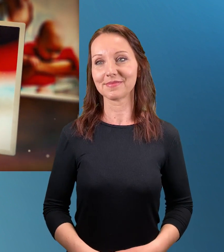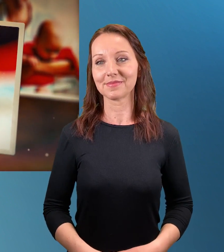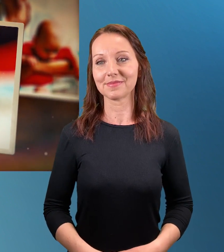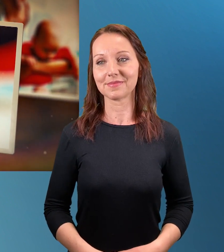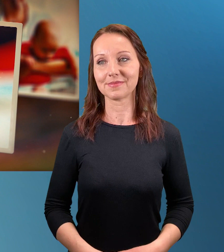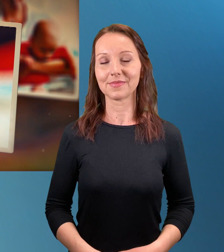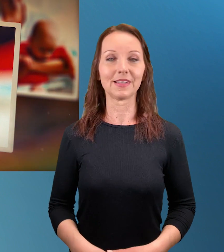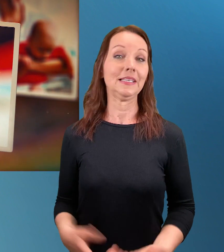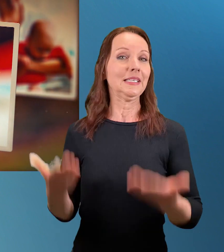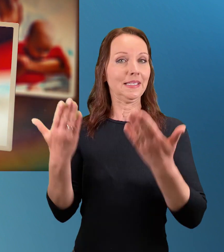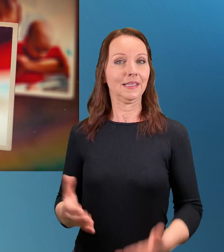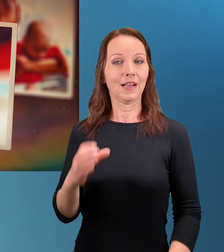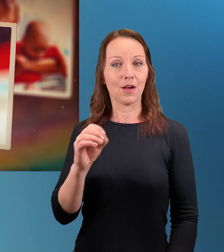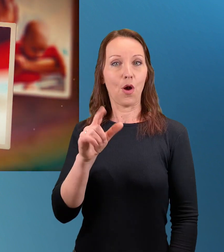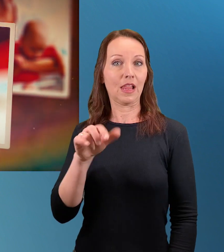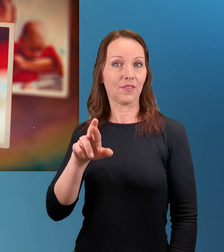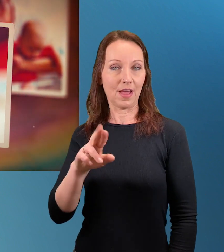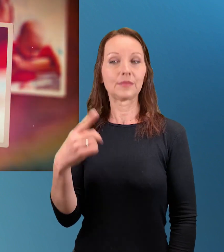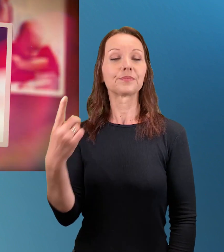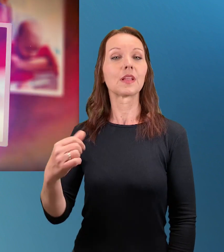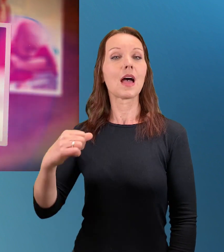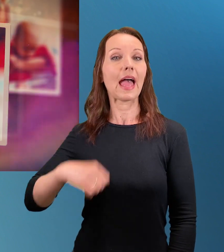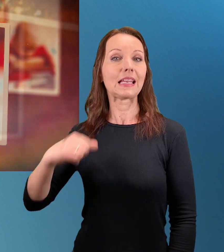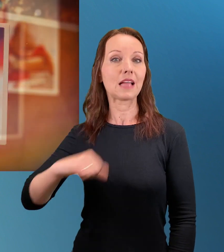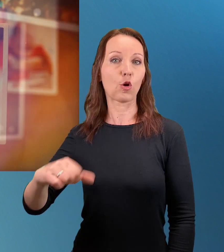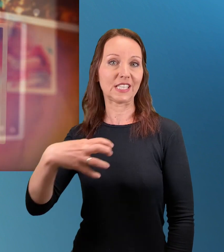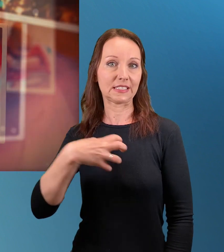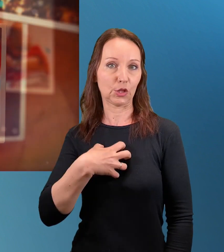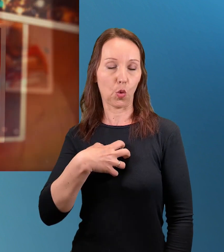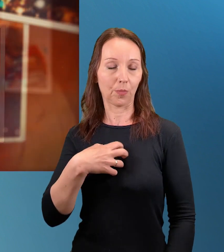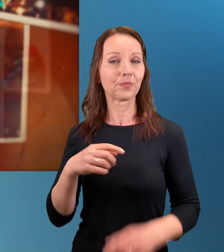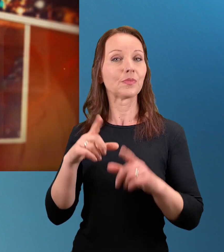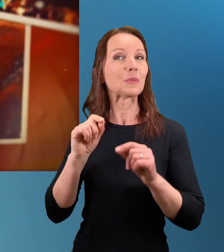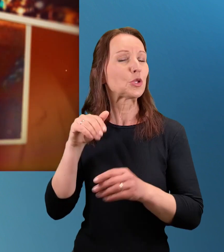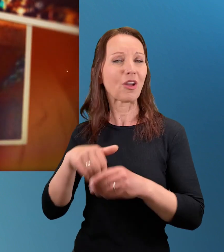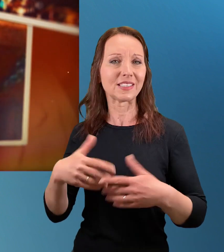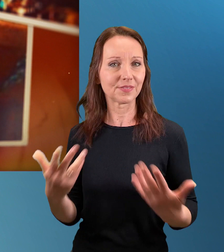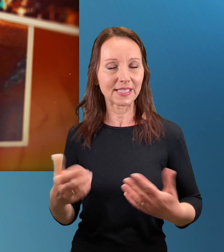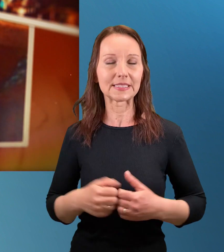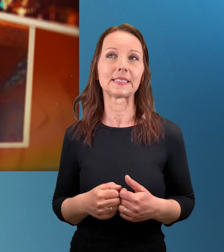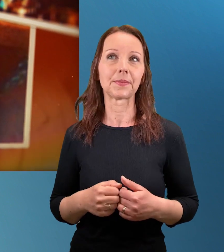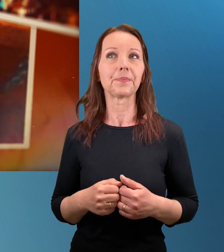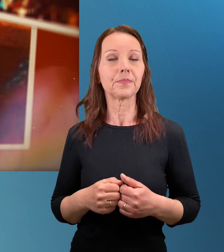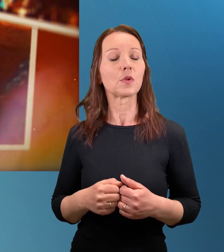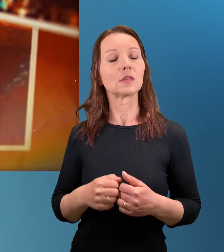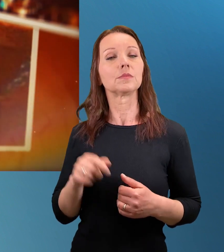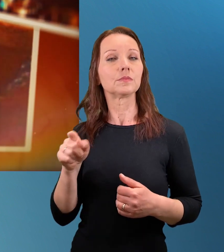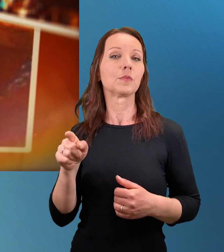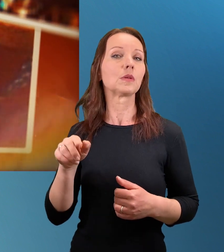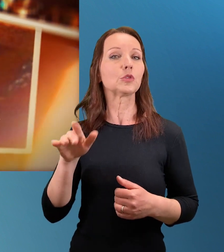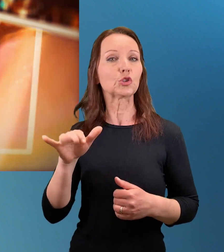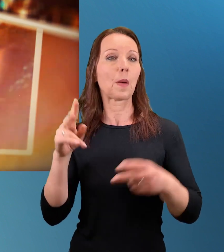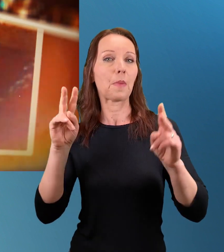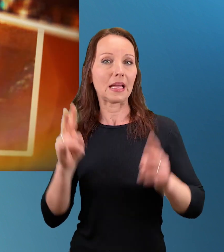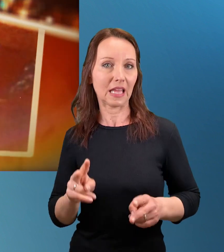Der Oliver da hat das Recklinghauser-Syndrom. Das heißt, das sind Beeinträchtigungen,